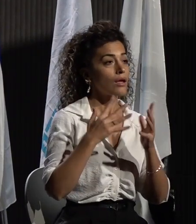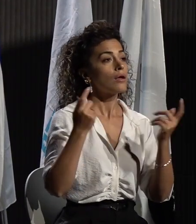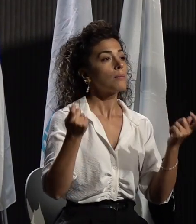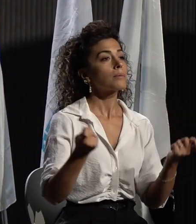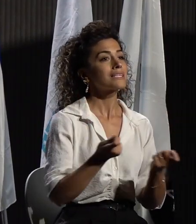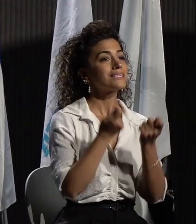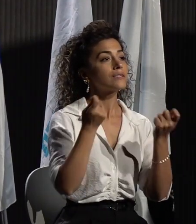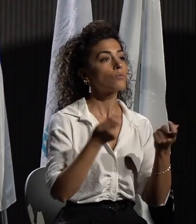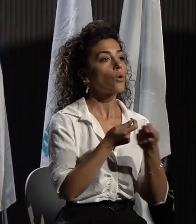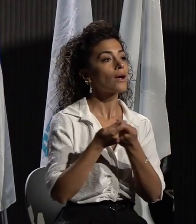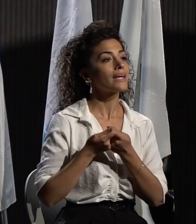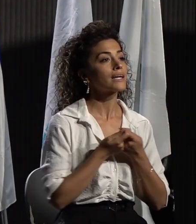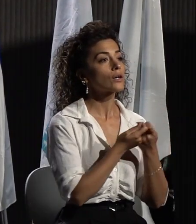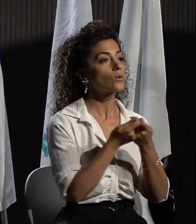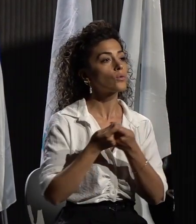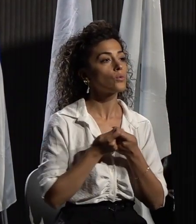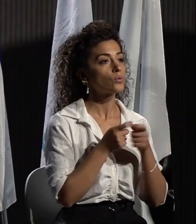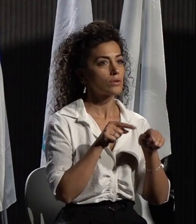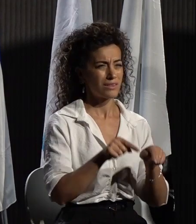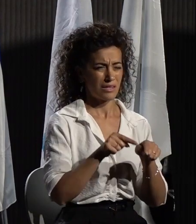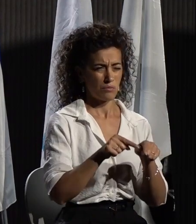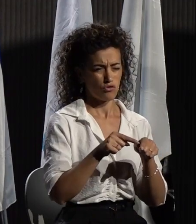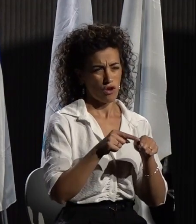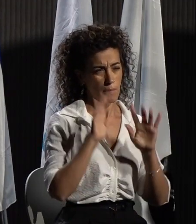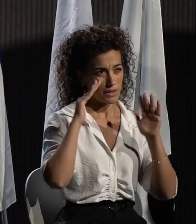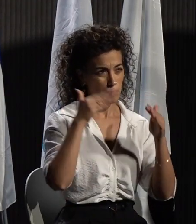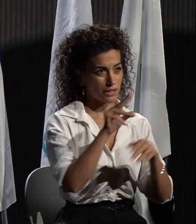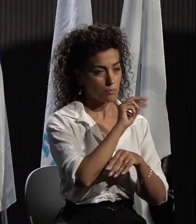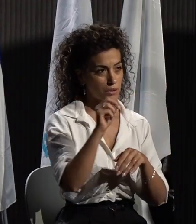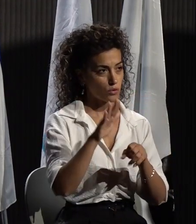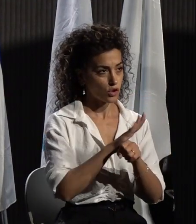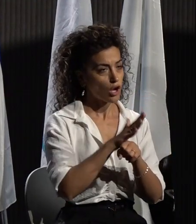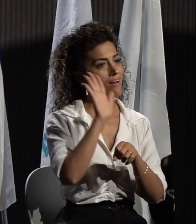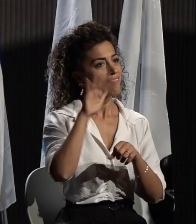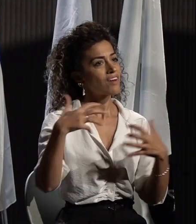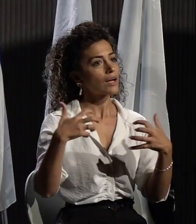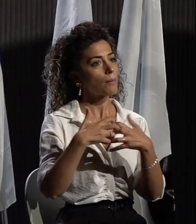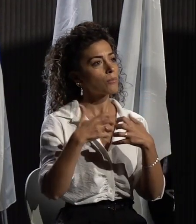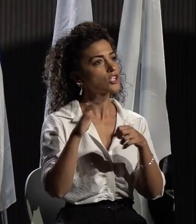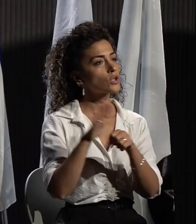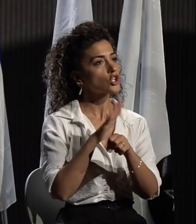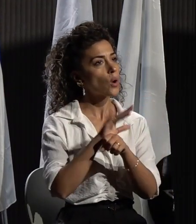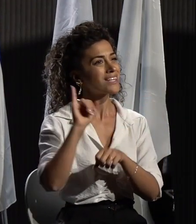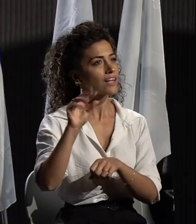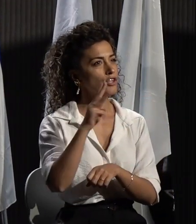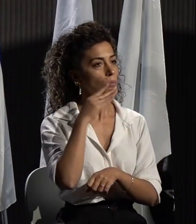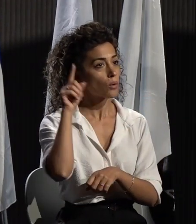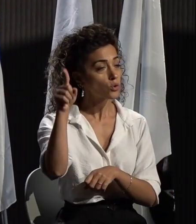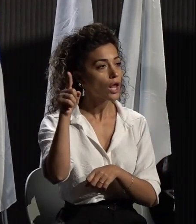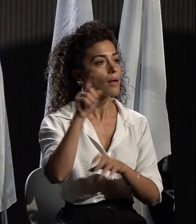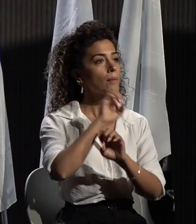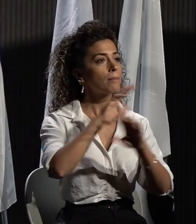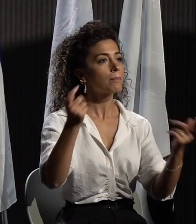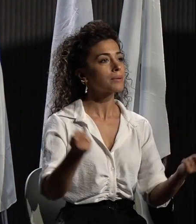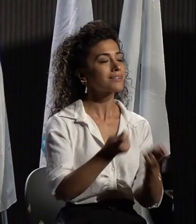הארגונים העוסקים בארץ בזכר השואה, בהובלת יד ושם גילוי דעת, שכותרתו